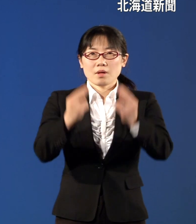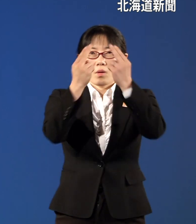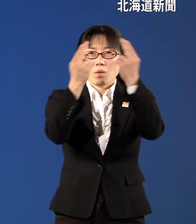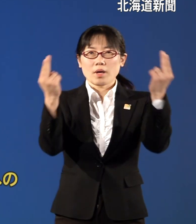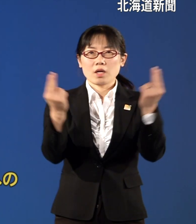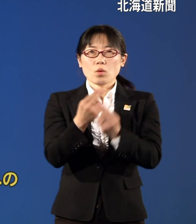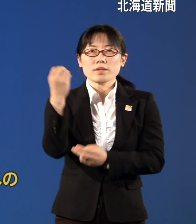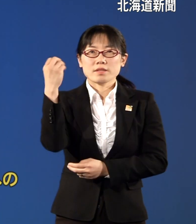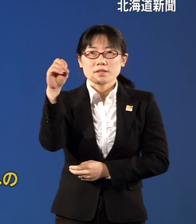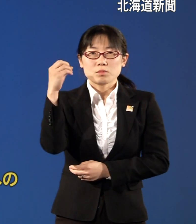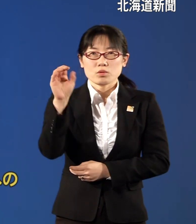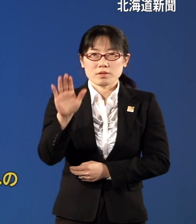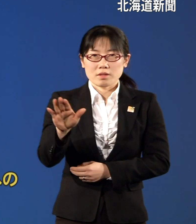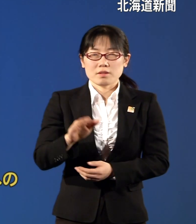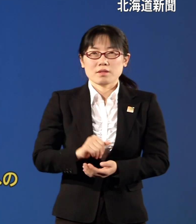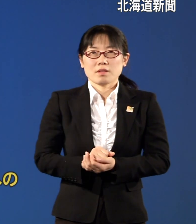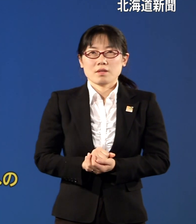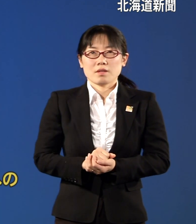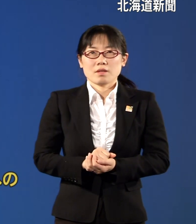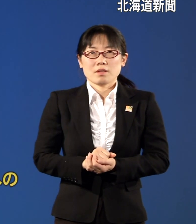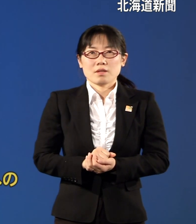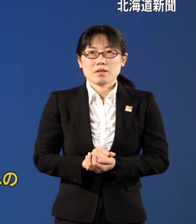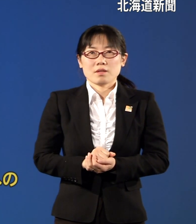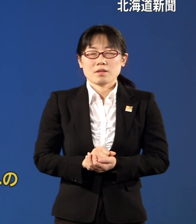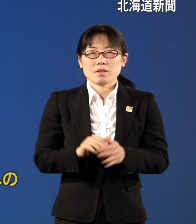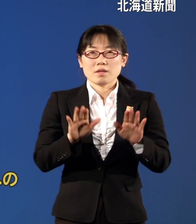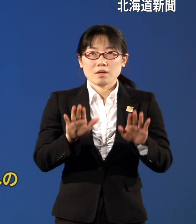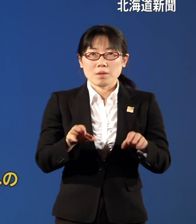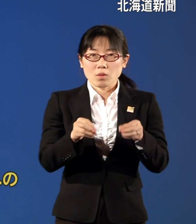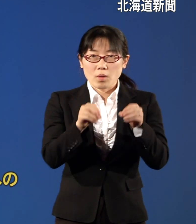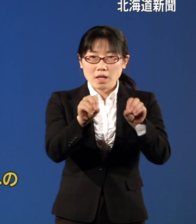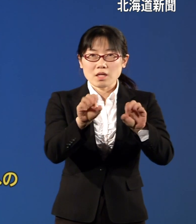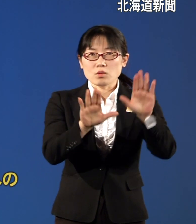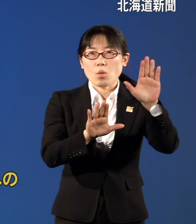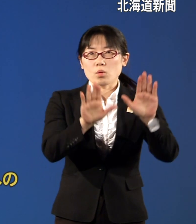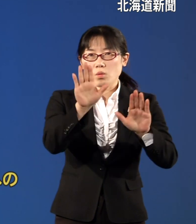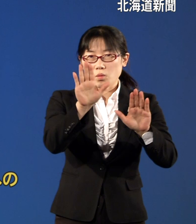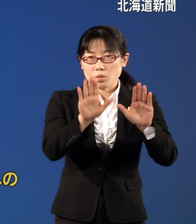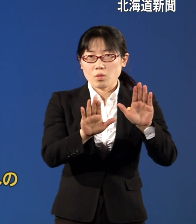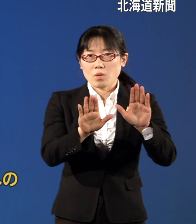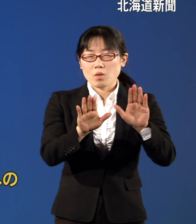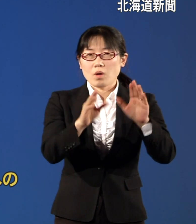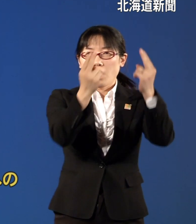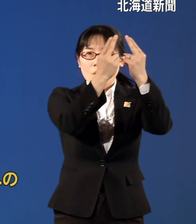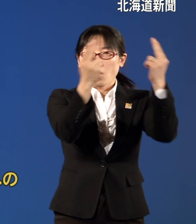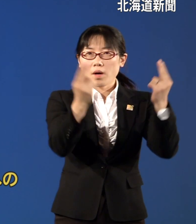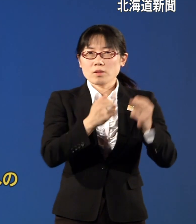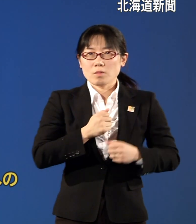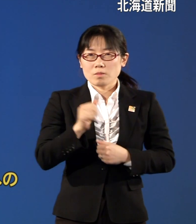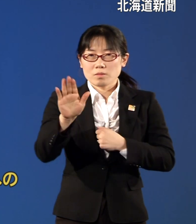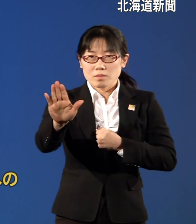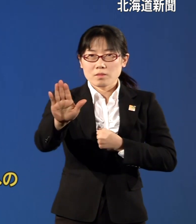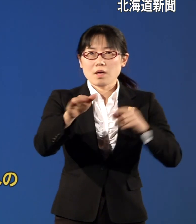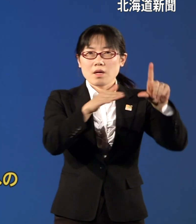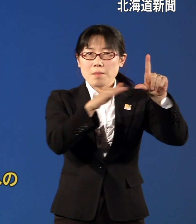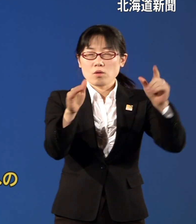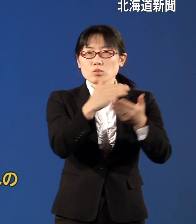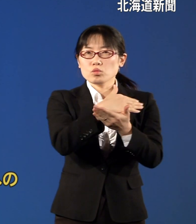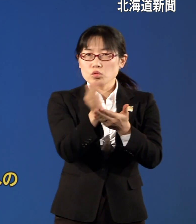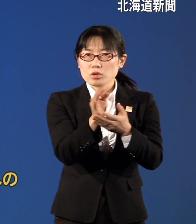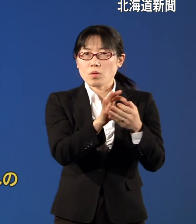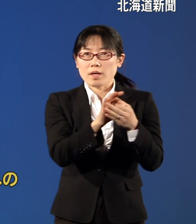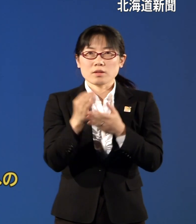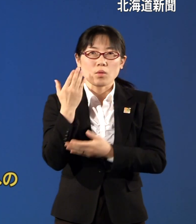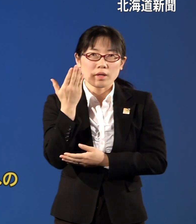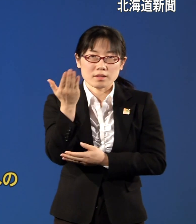北海道新聞の五十嵐と申します。今現状の感染状況と、はい、道のレベル分類の関連でお話をお伺いしたいと思います